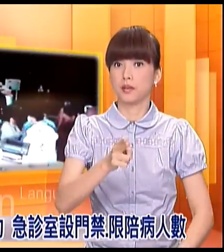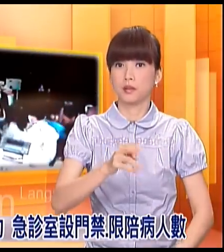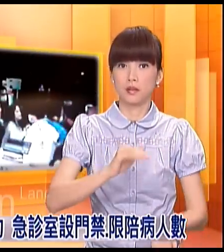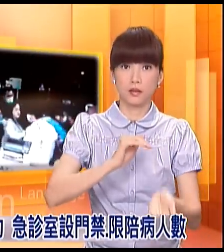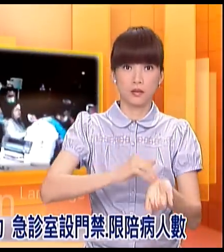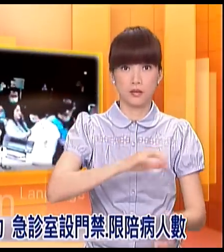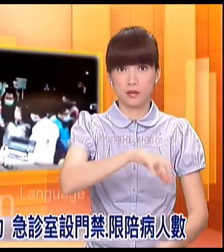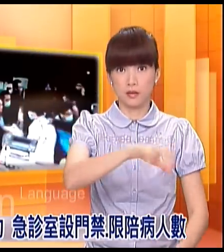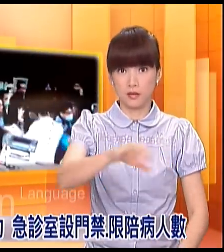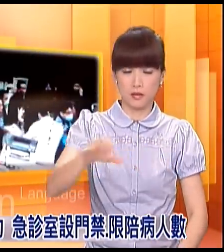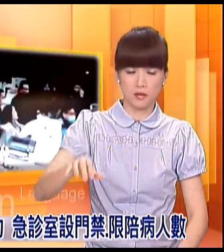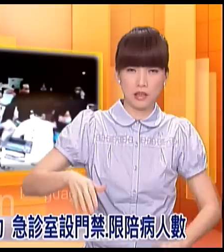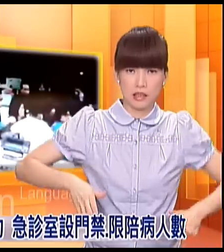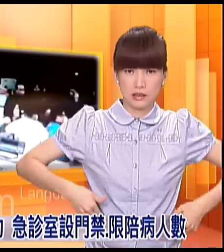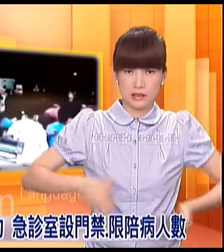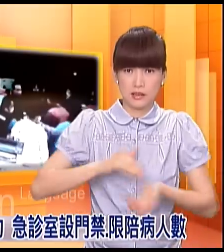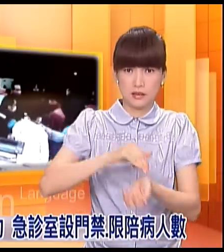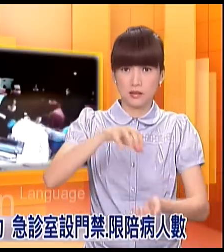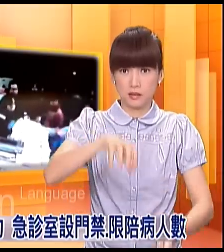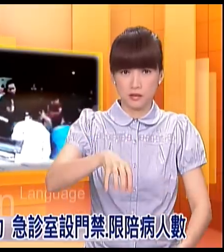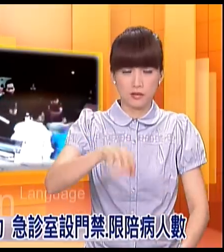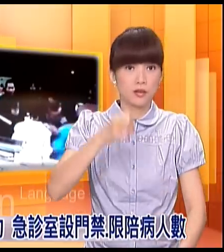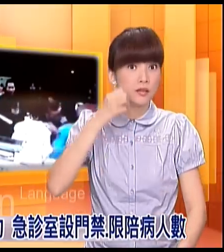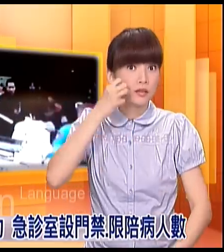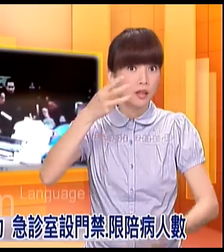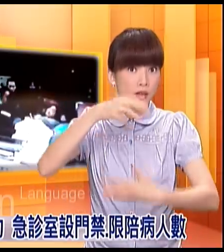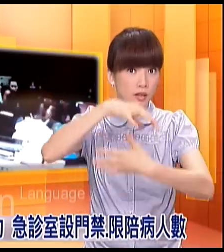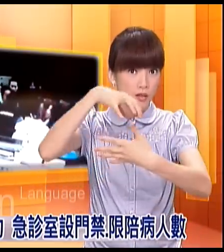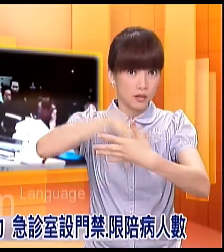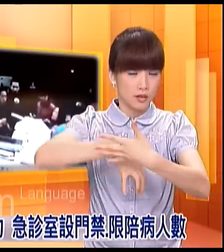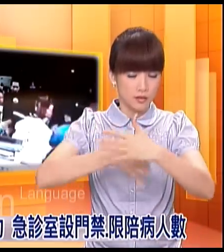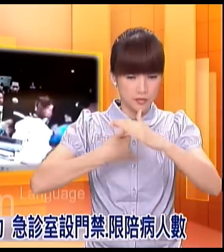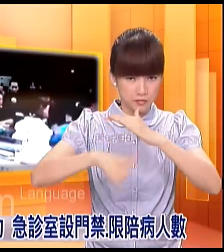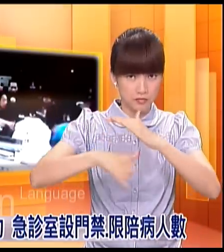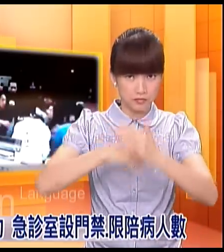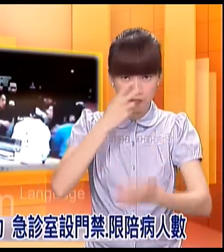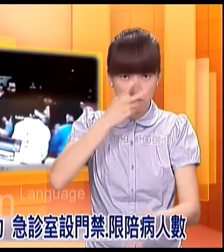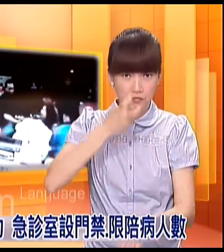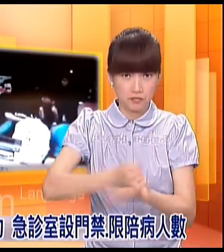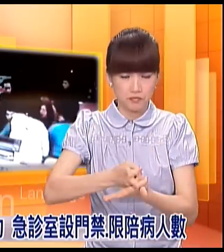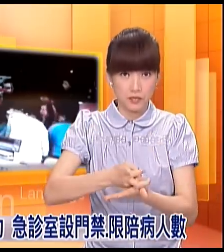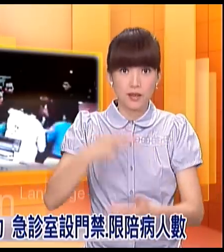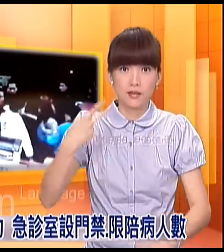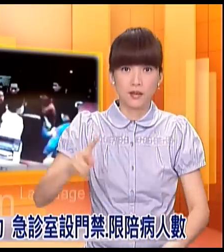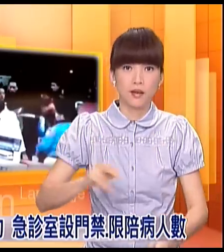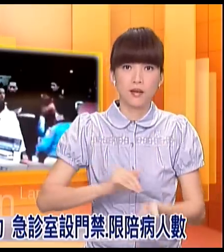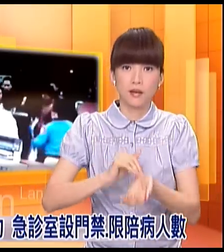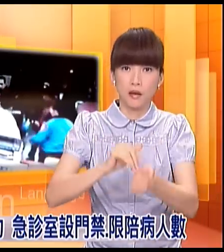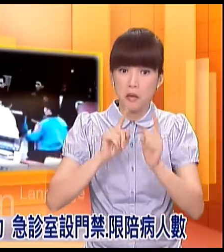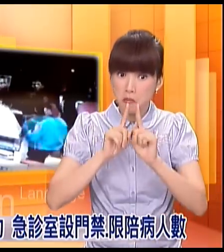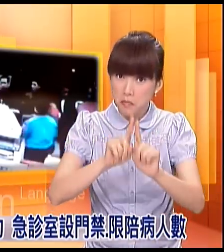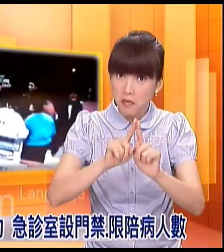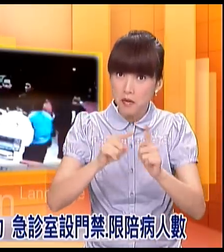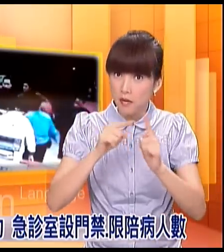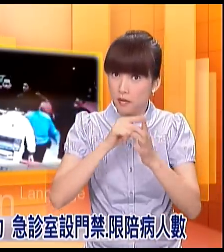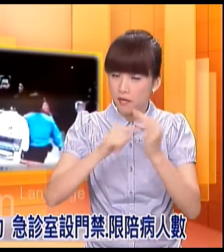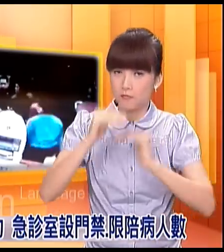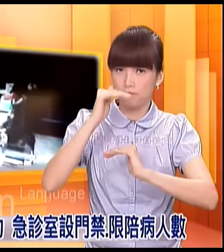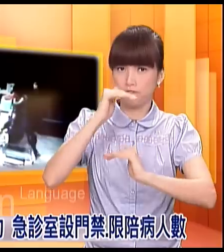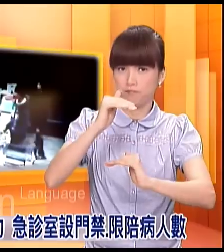求有急诊室的医院在3个月之内要设置门禁管制，限制陪病人数，希望能